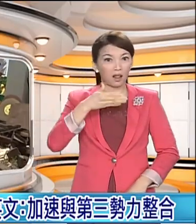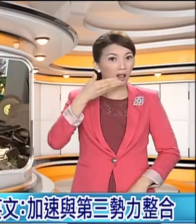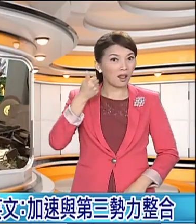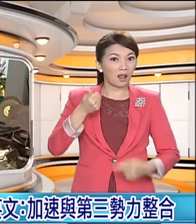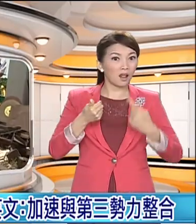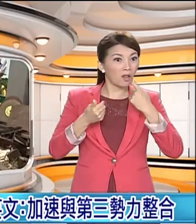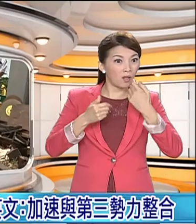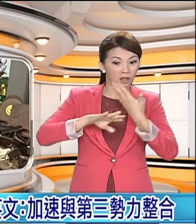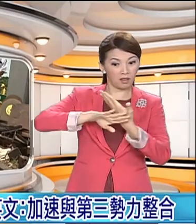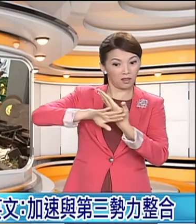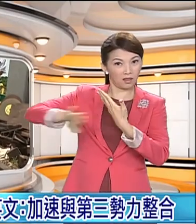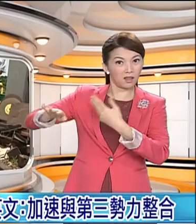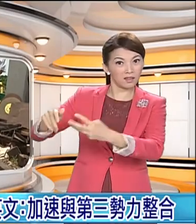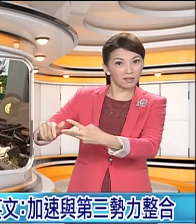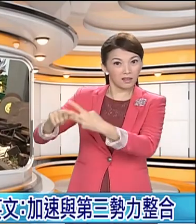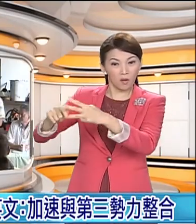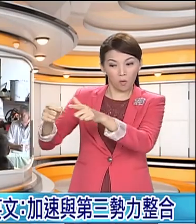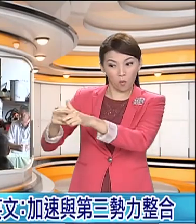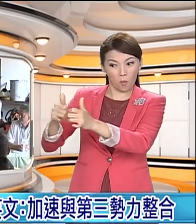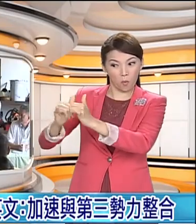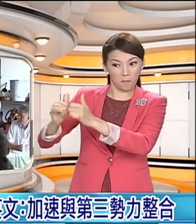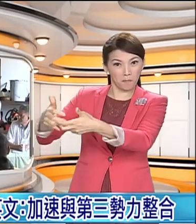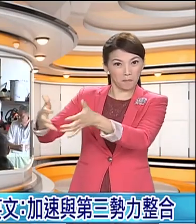第三势力的整合。